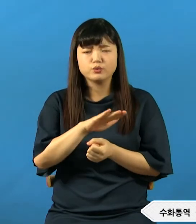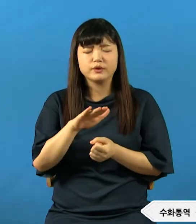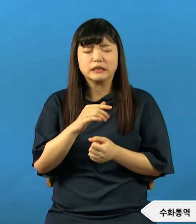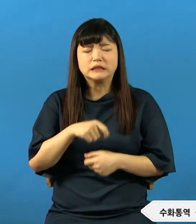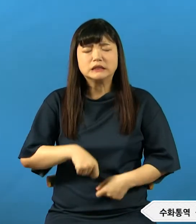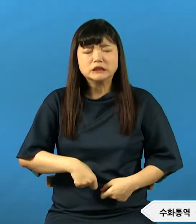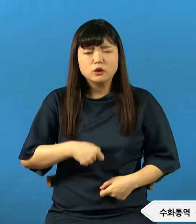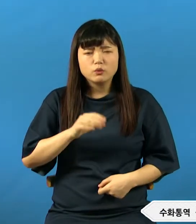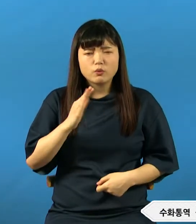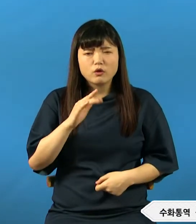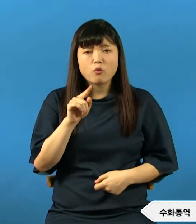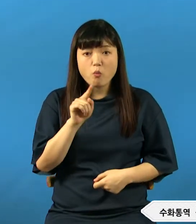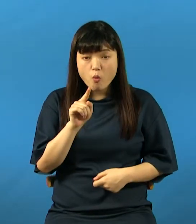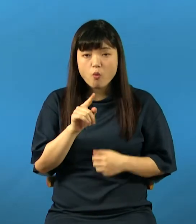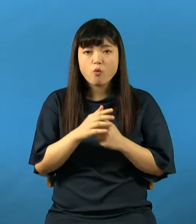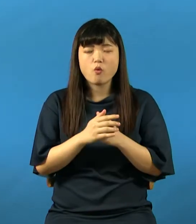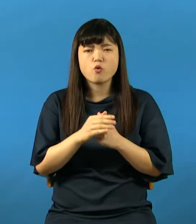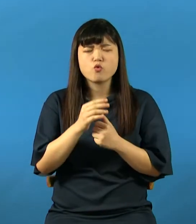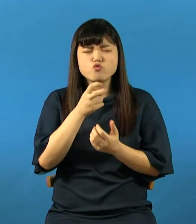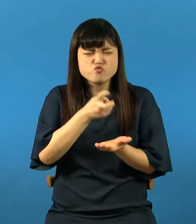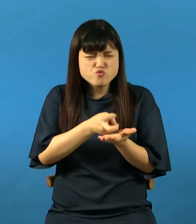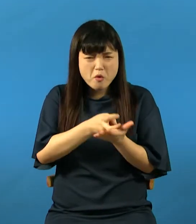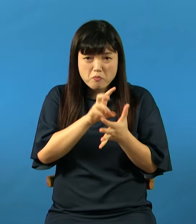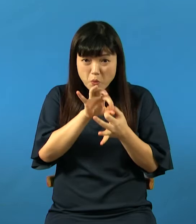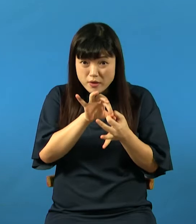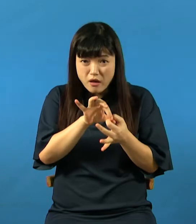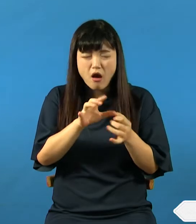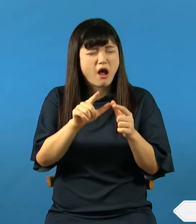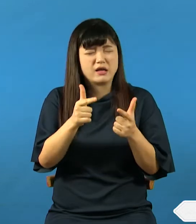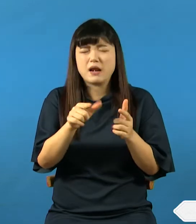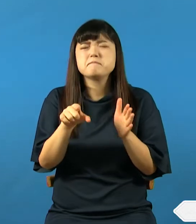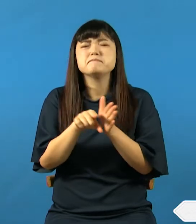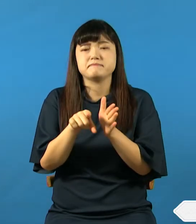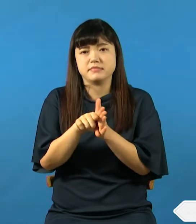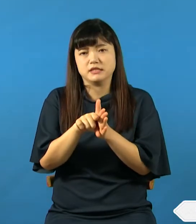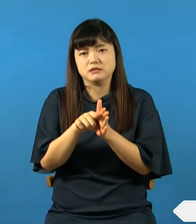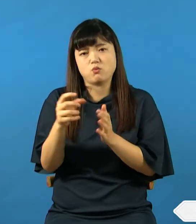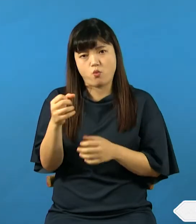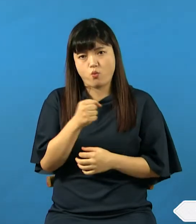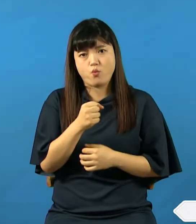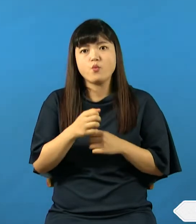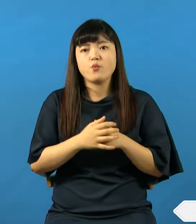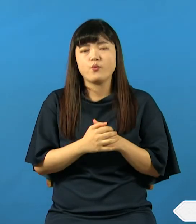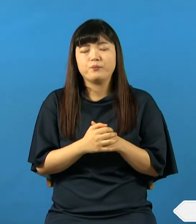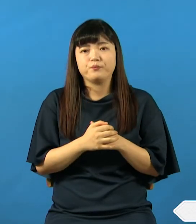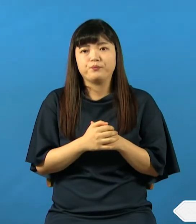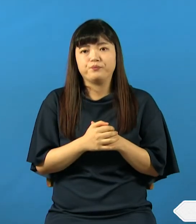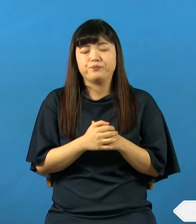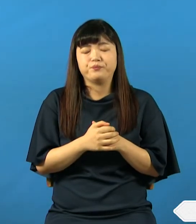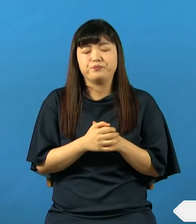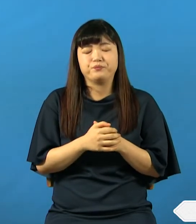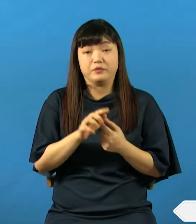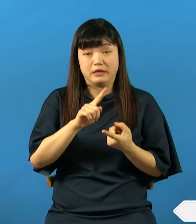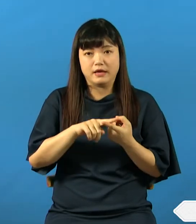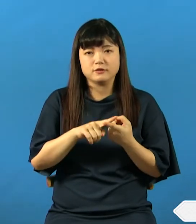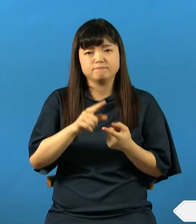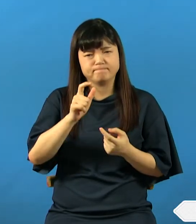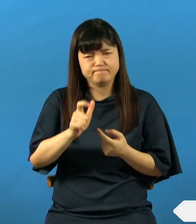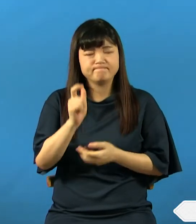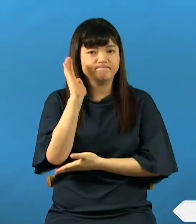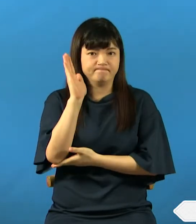갈라디아서는 우리가 의롭게 되는 것은 율법을 통해서가 아니라 믿음으로 말미암는 것이다.